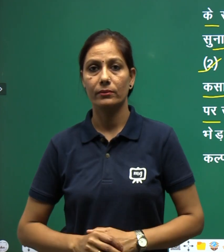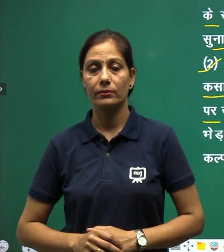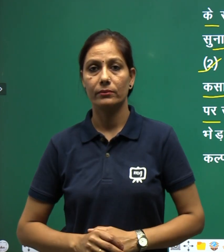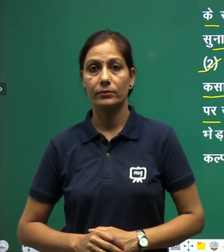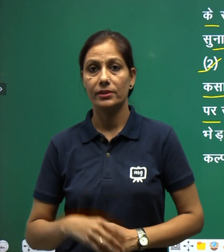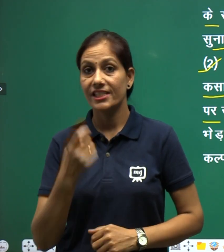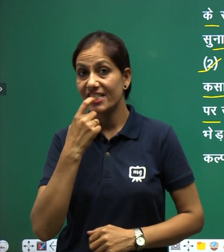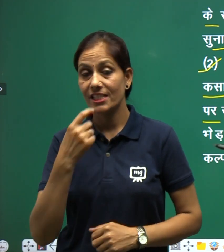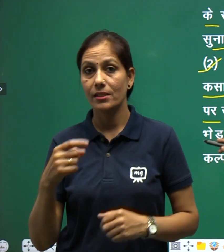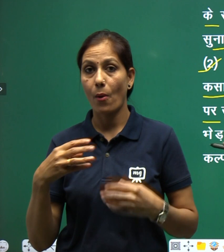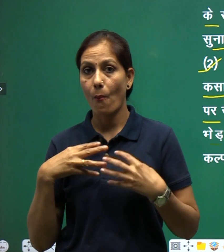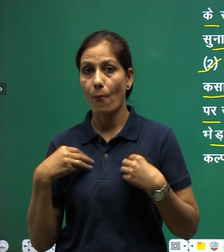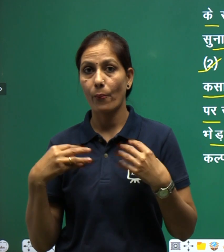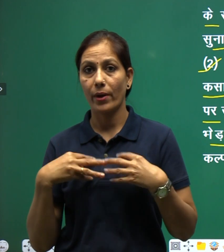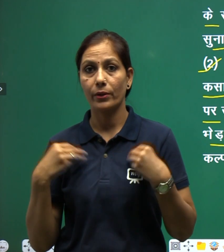भेड़ को